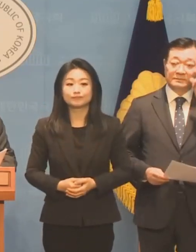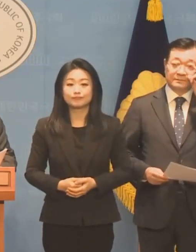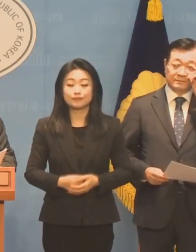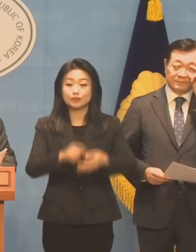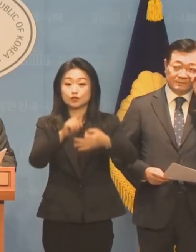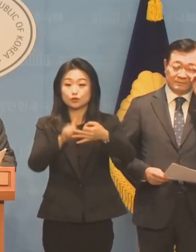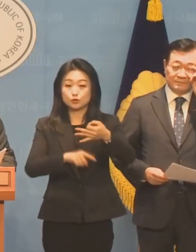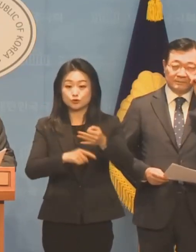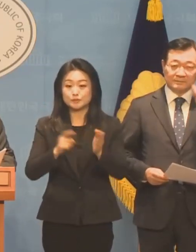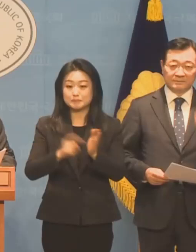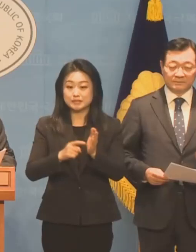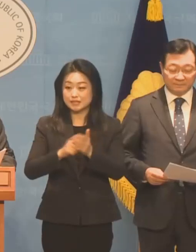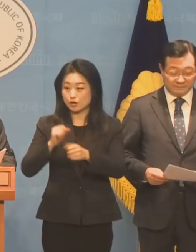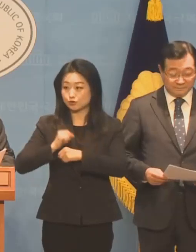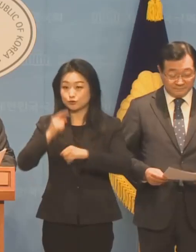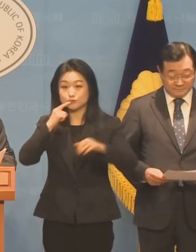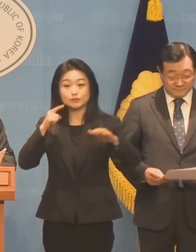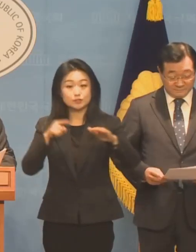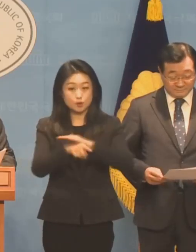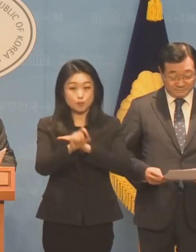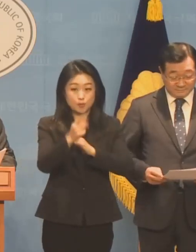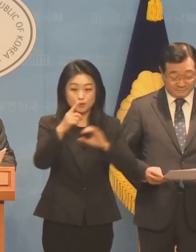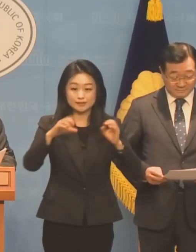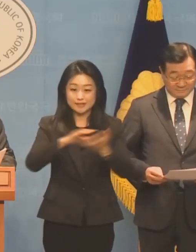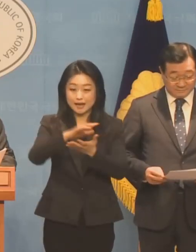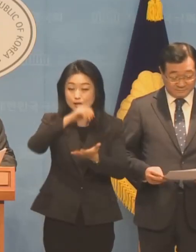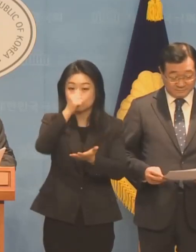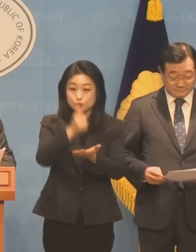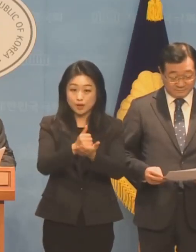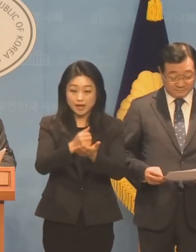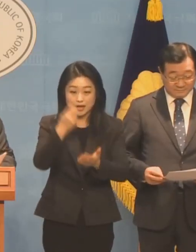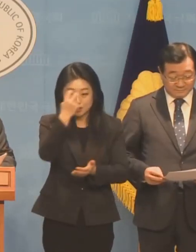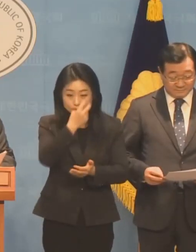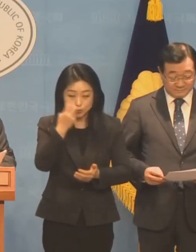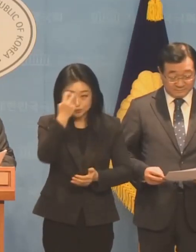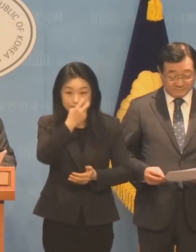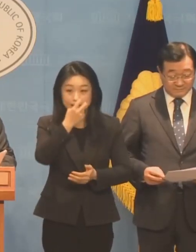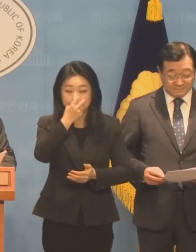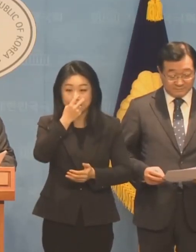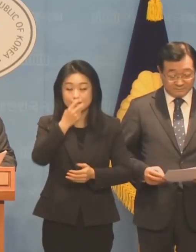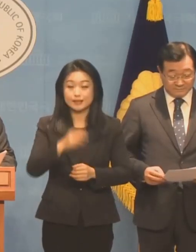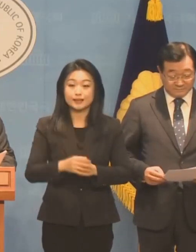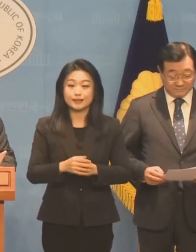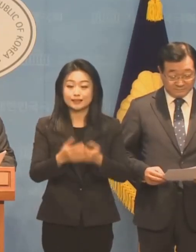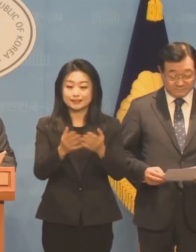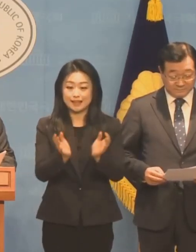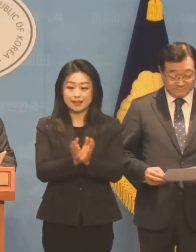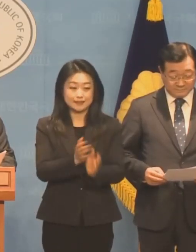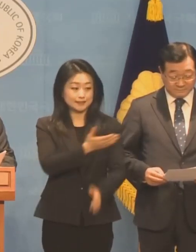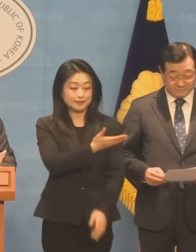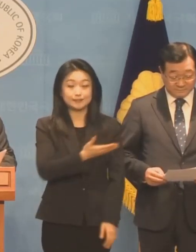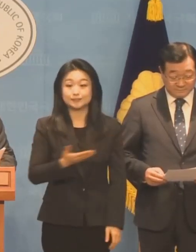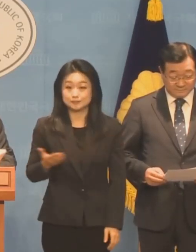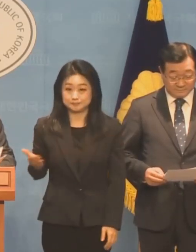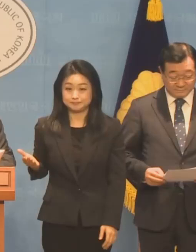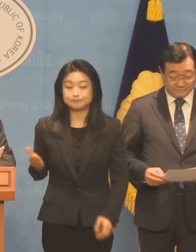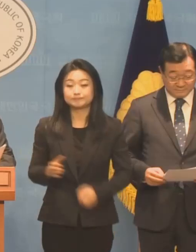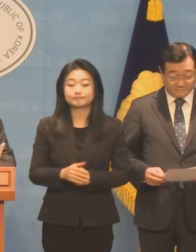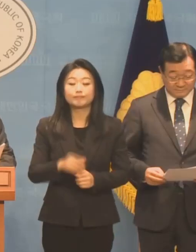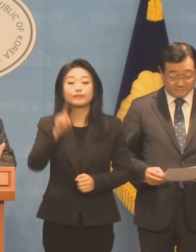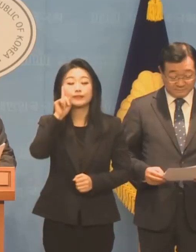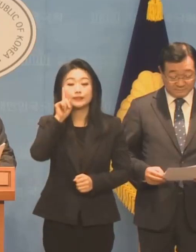정부의 비상계엄 선포를 통한 내란 혐의 진상규명 국정조사 특별위원회는